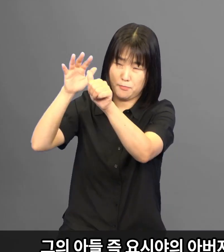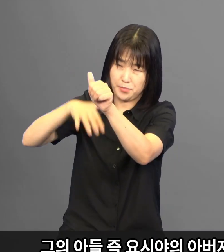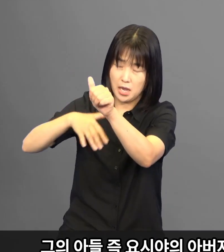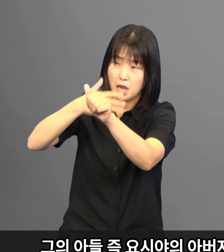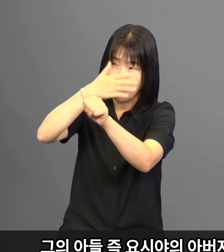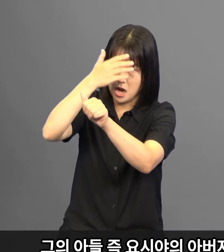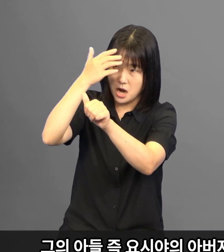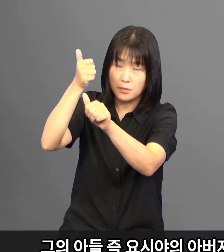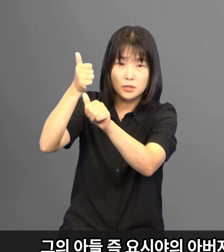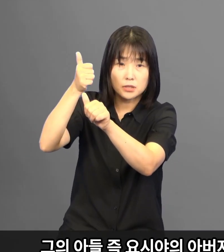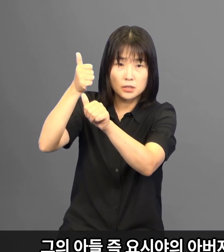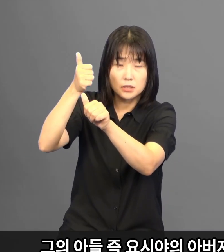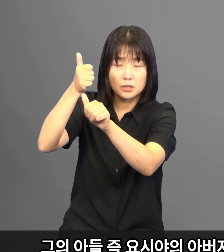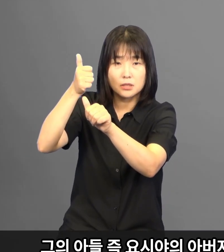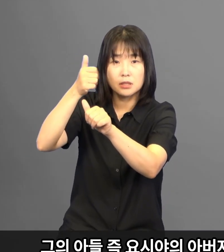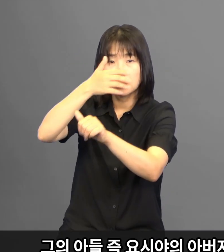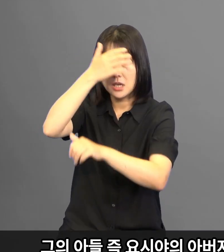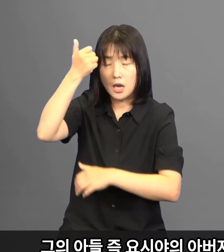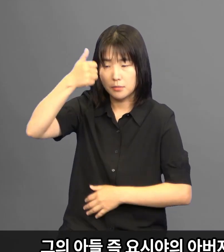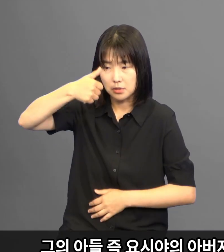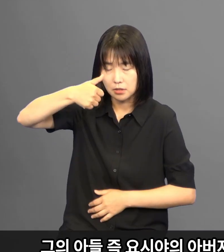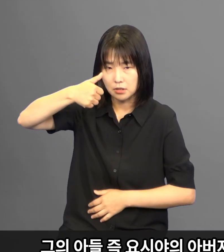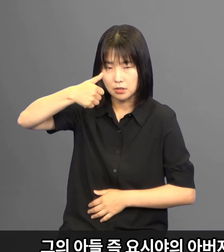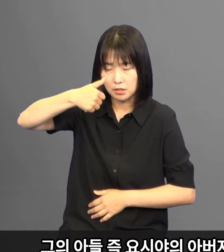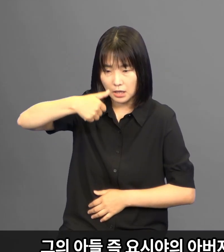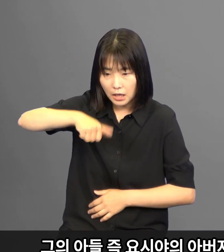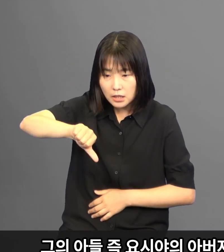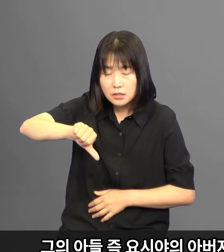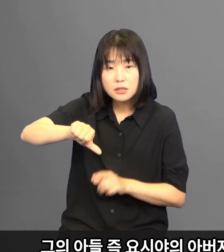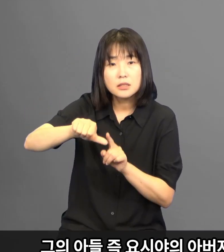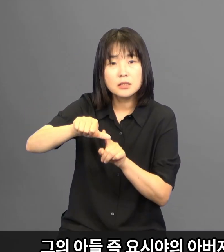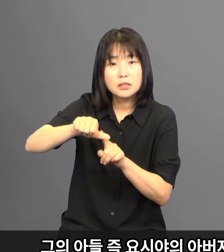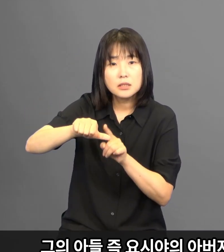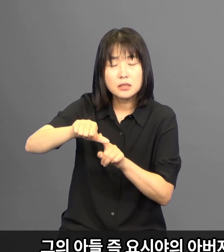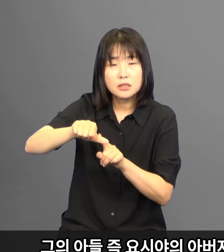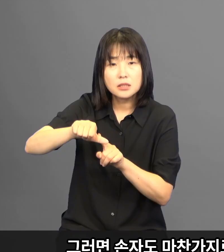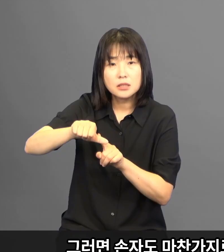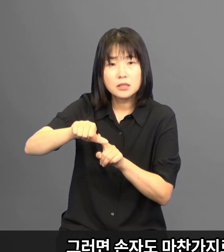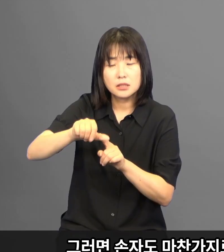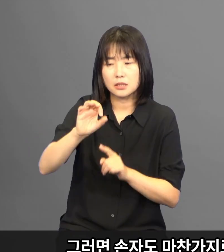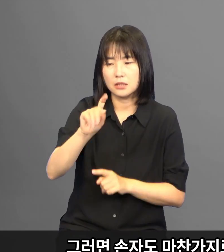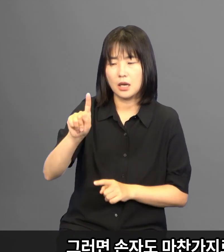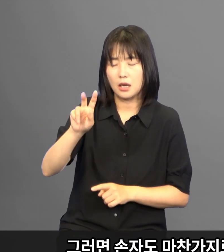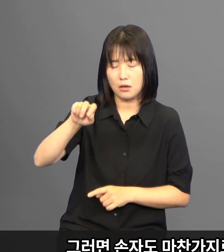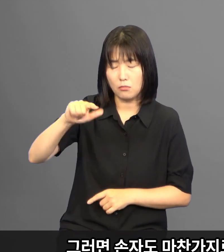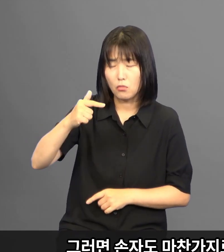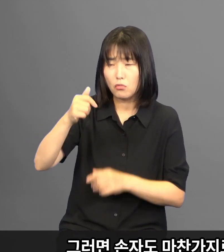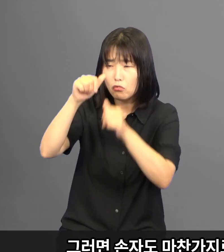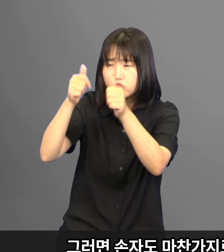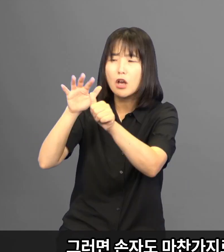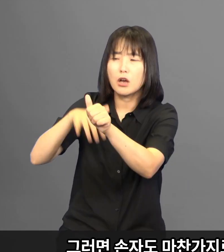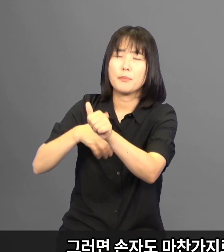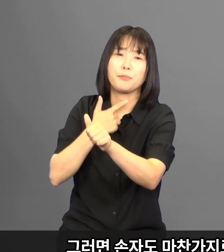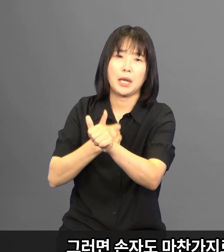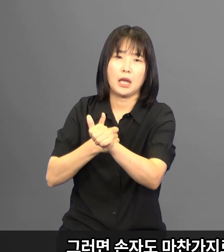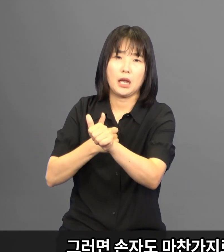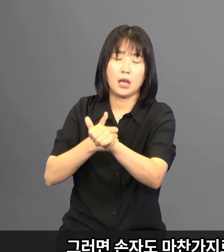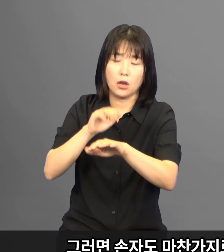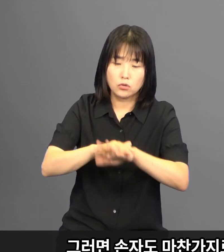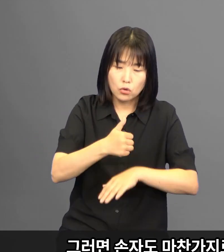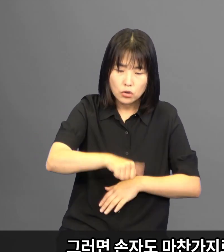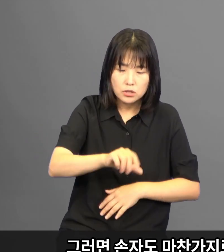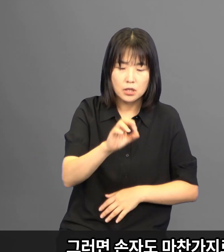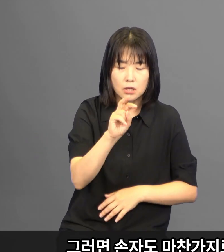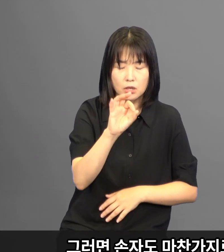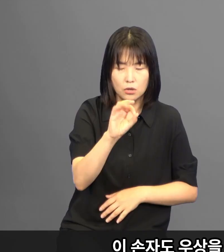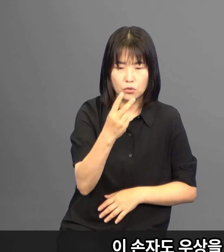그의 아들, 즉 이 요시아의 아버지 아몬은요, 아몬도 우상 숭배자예요. 자, 그러면 손자도 마찬가지로 죄의 대물림의